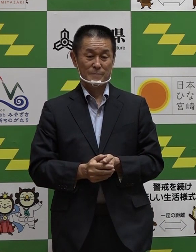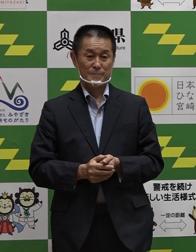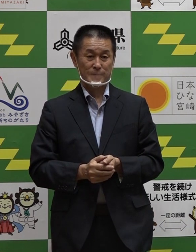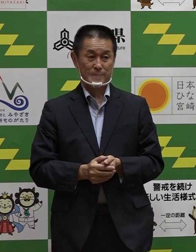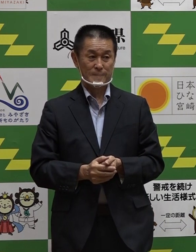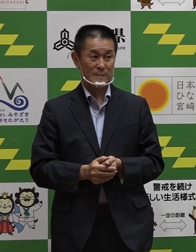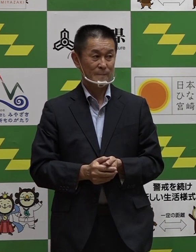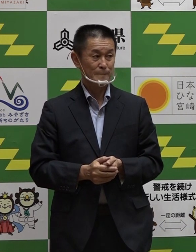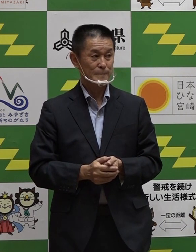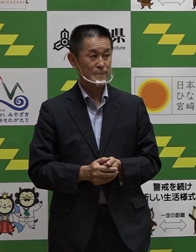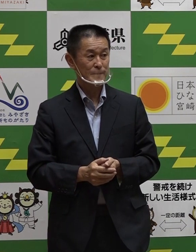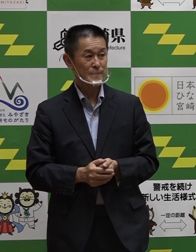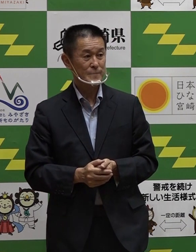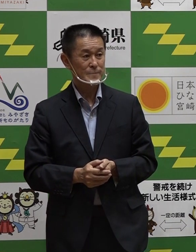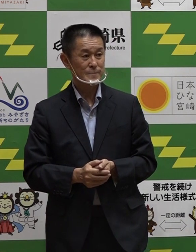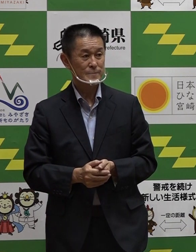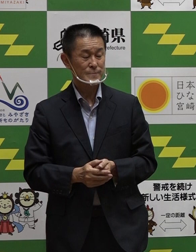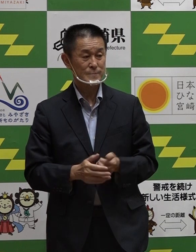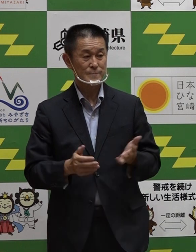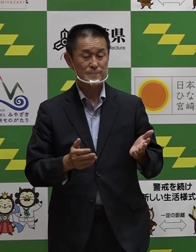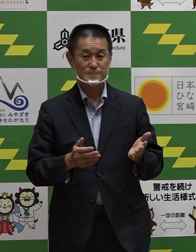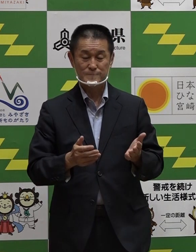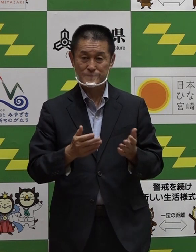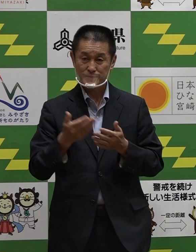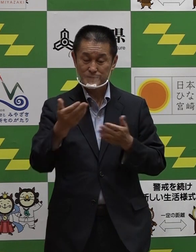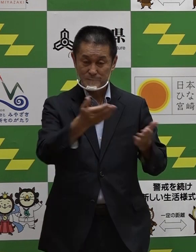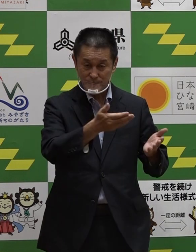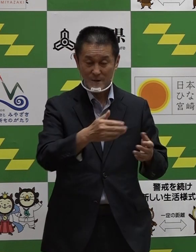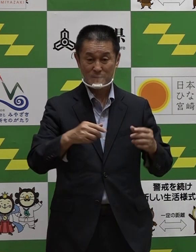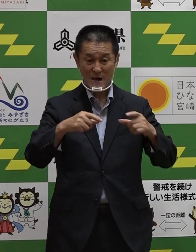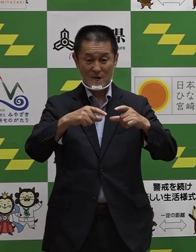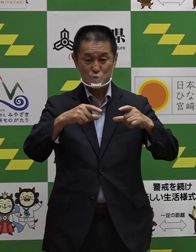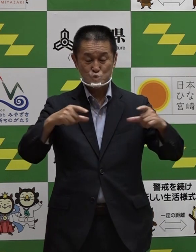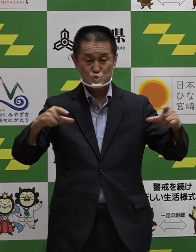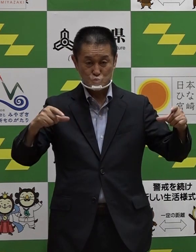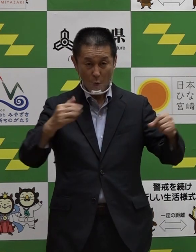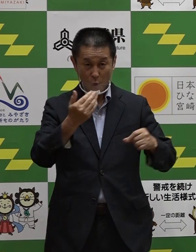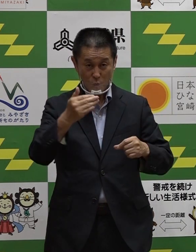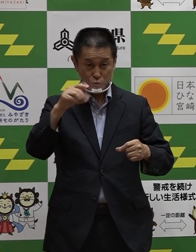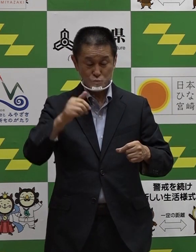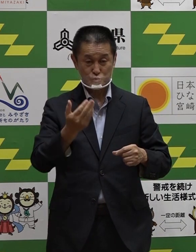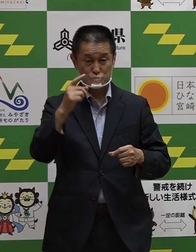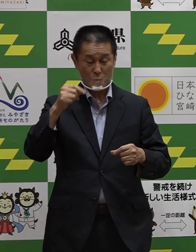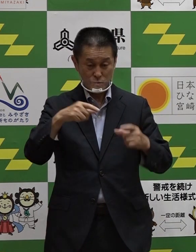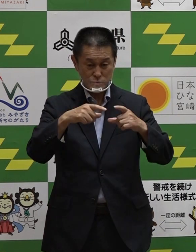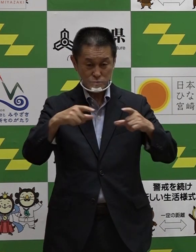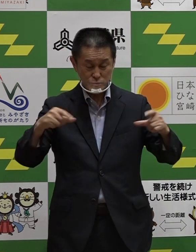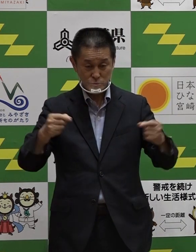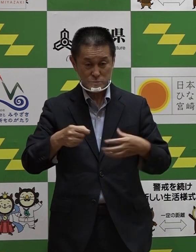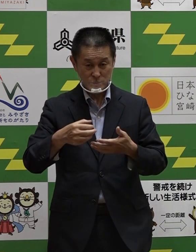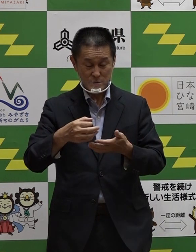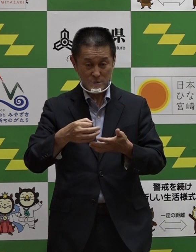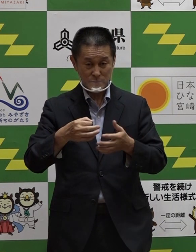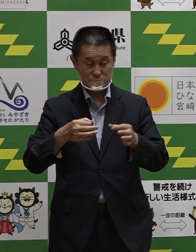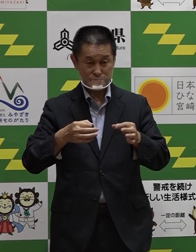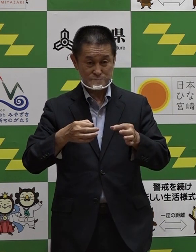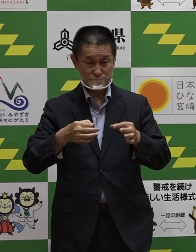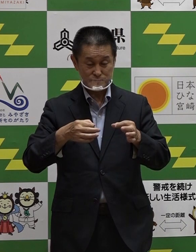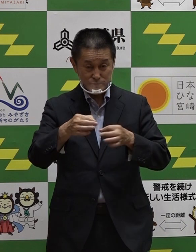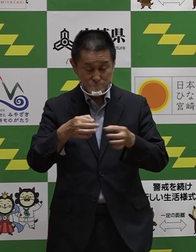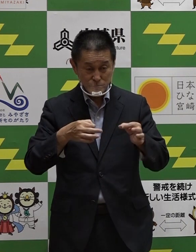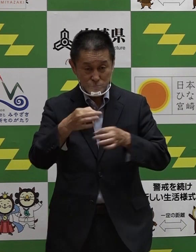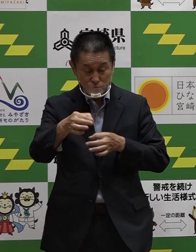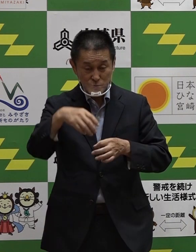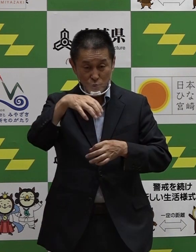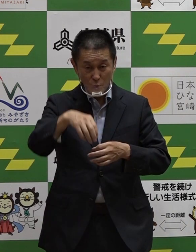他にございますでしょうか。 はい、朝日新聞なんですけど、クーポンは、 はい、 問い合わせ先の電話番号とかそうい